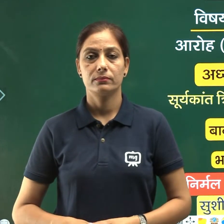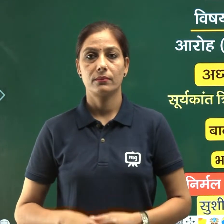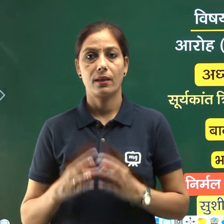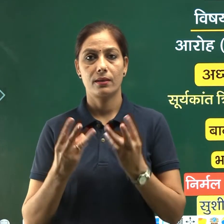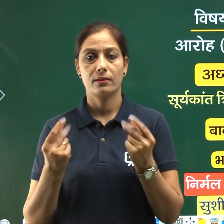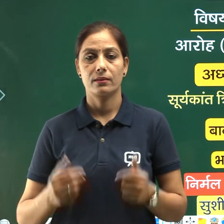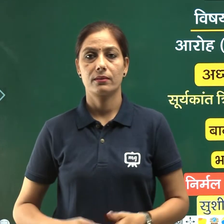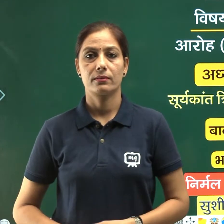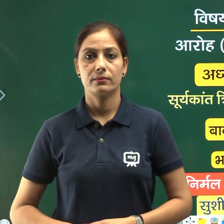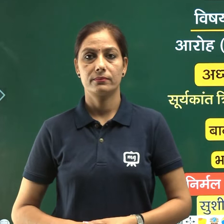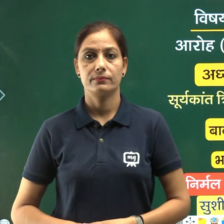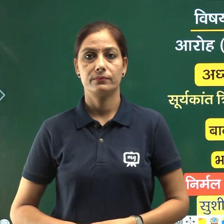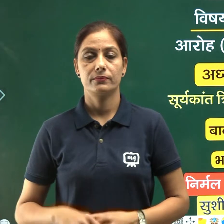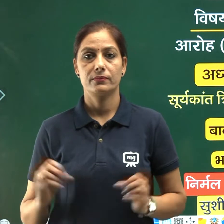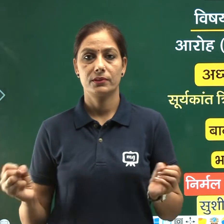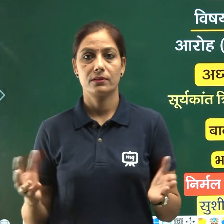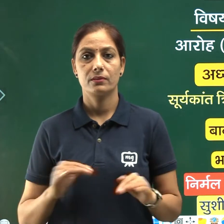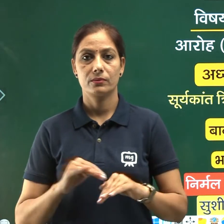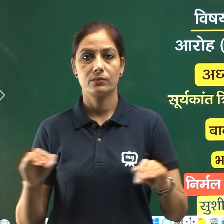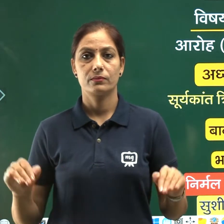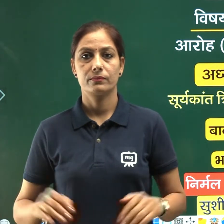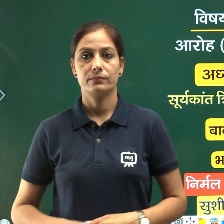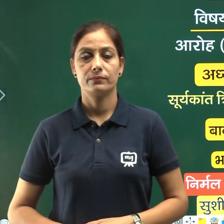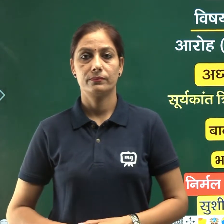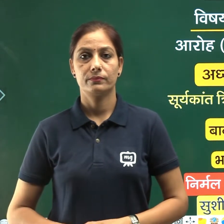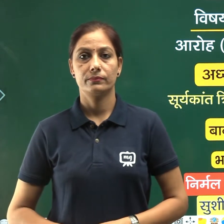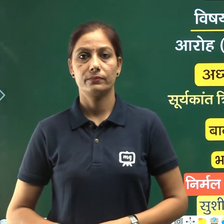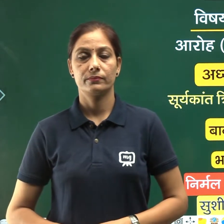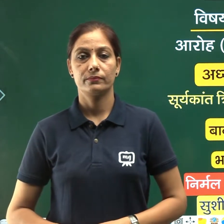हल करेंगे। शुरू करें बच्चों।